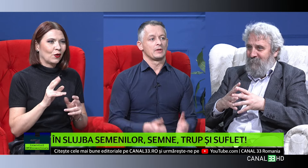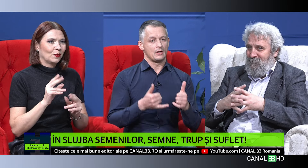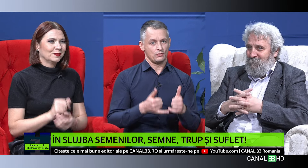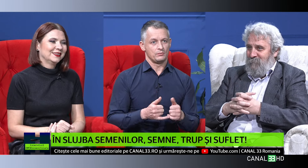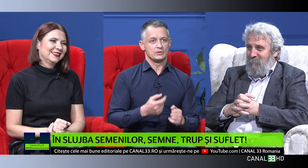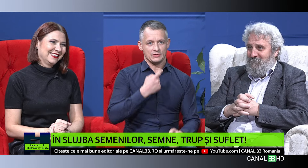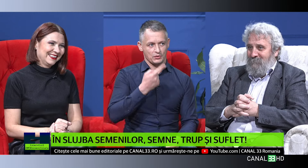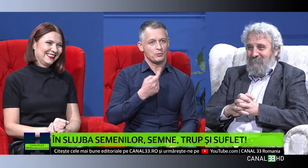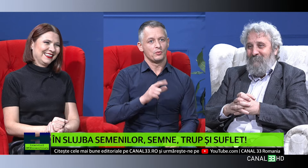Lena Dermengiu,